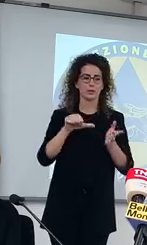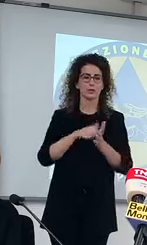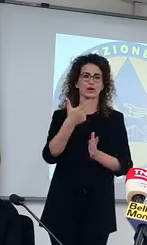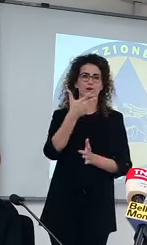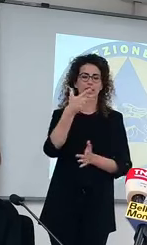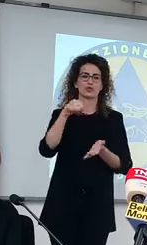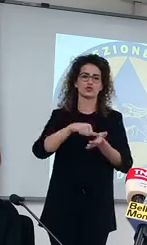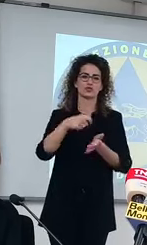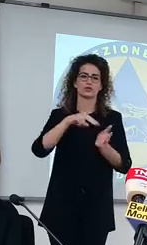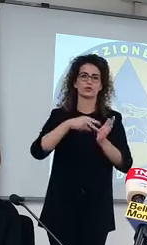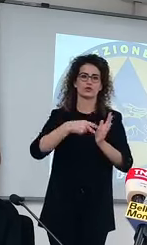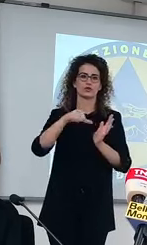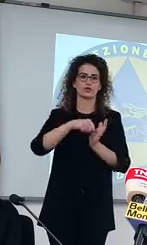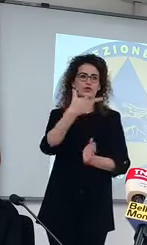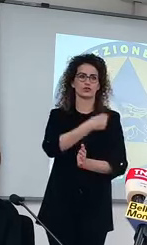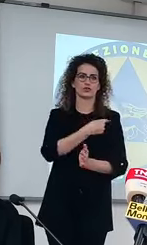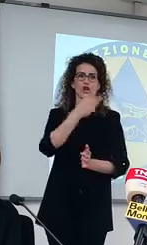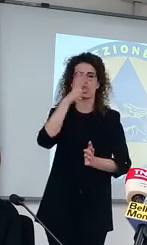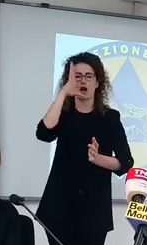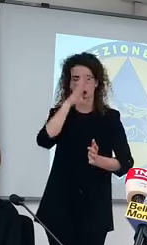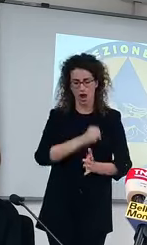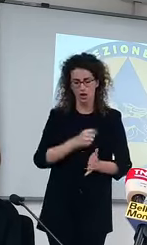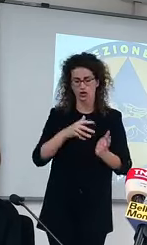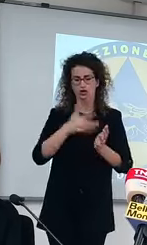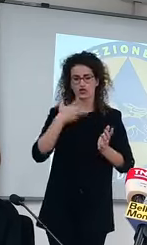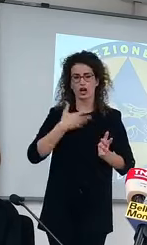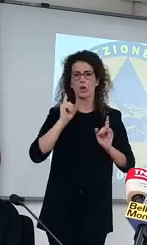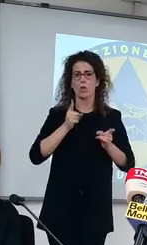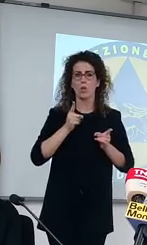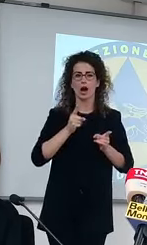vaccinali, che non vogliono agevolare i matrimoni.